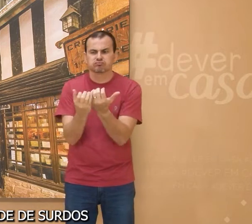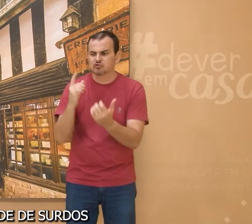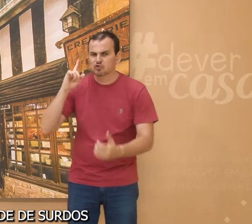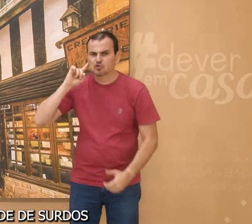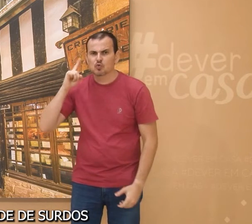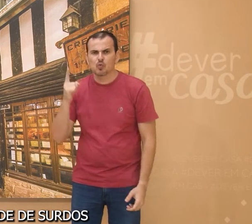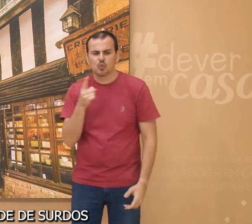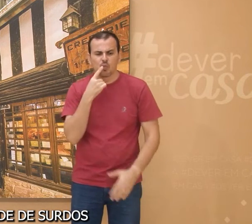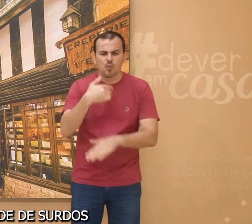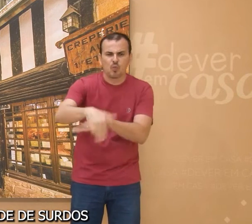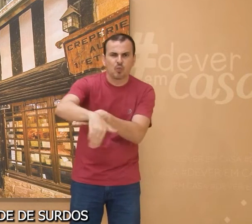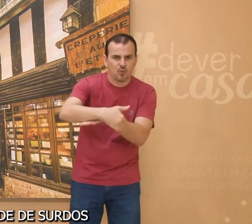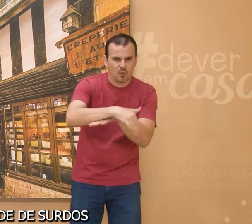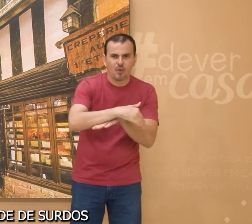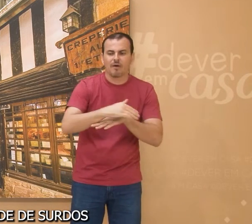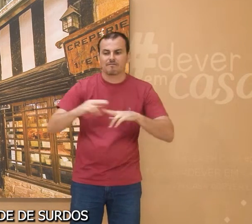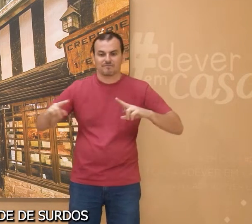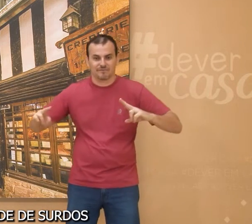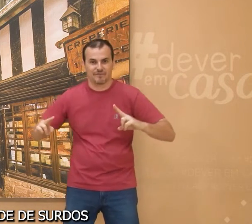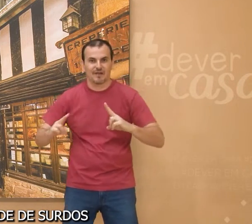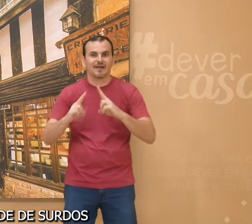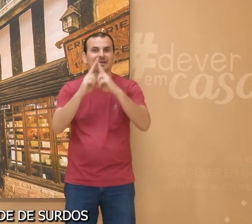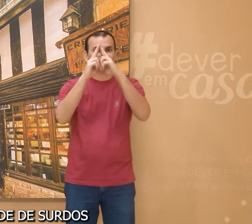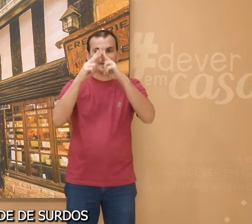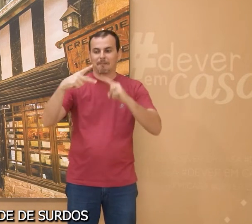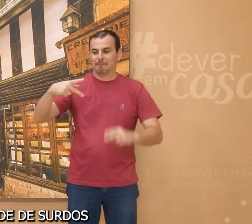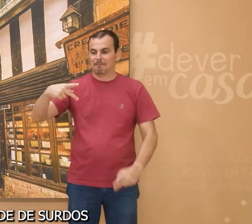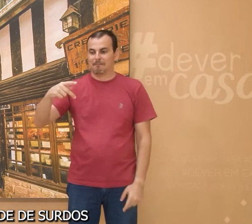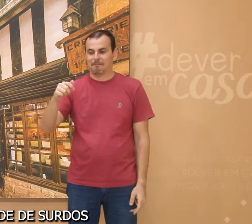com a comunidade de surdos nas ruas de Paris.